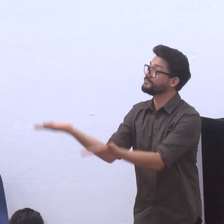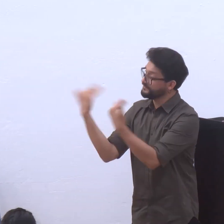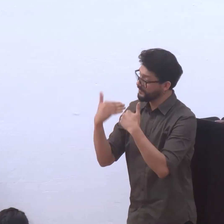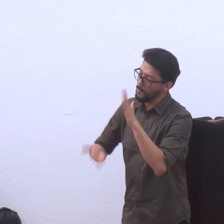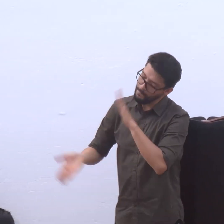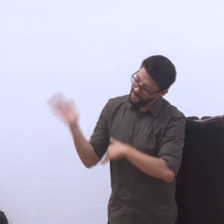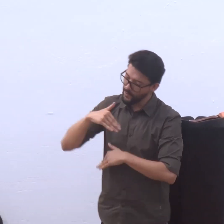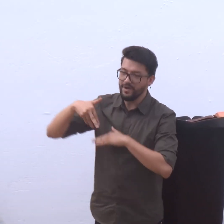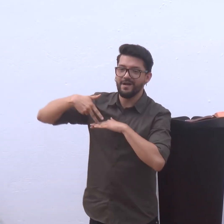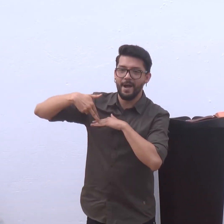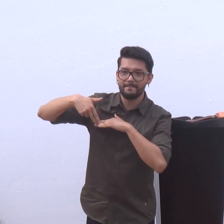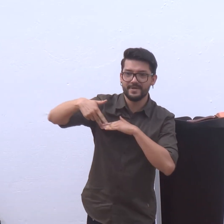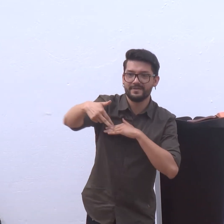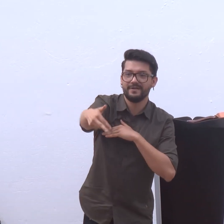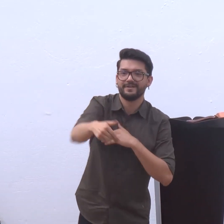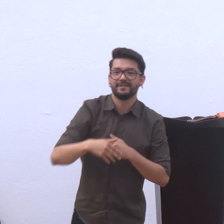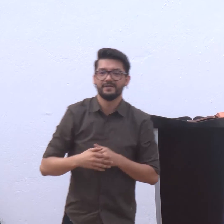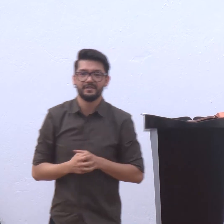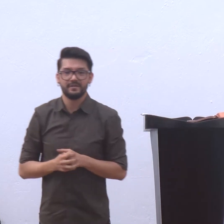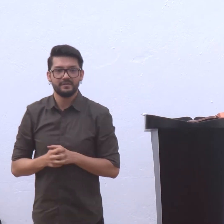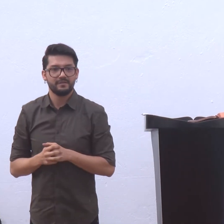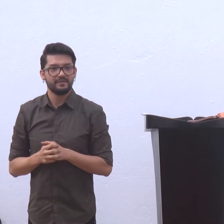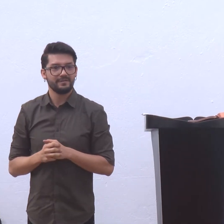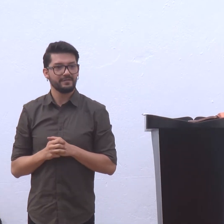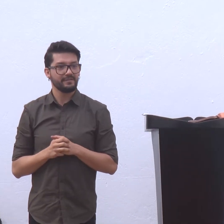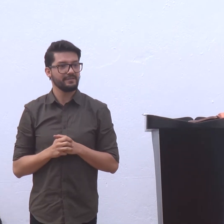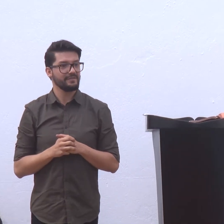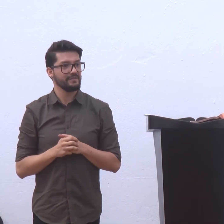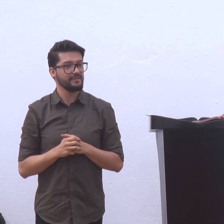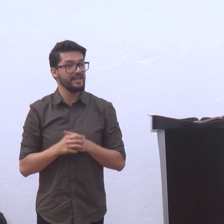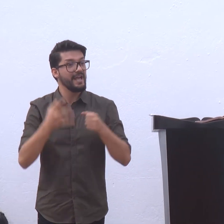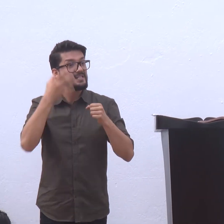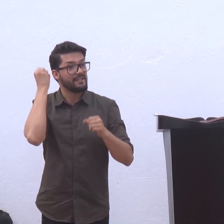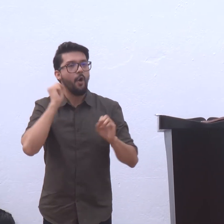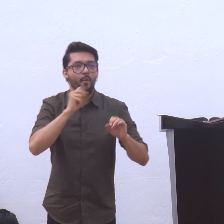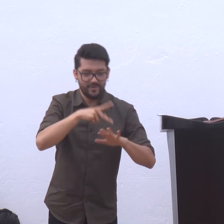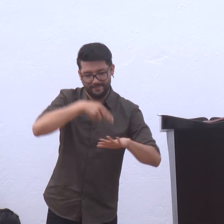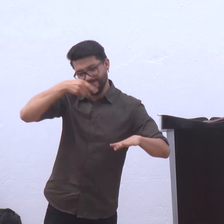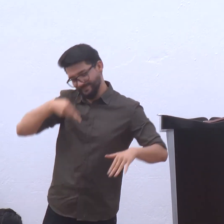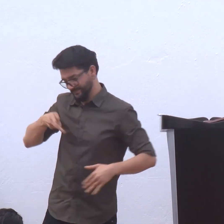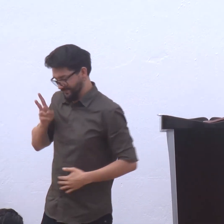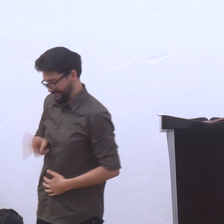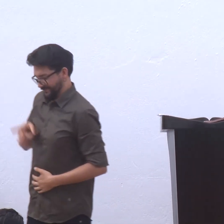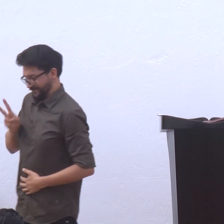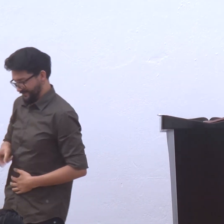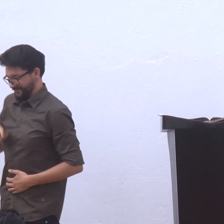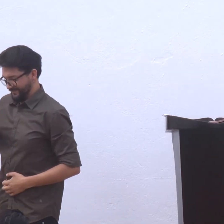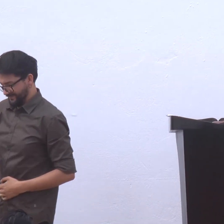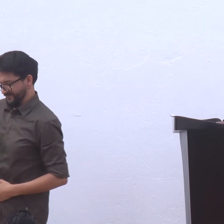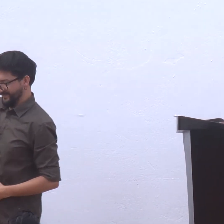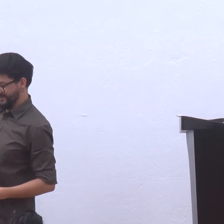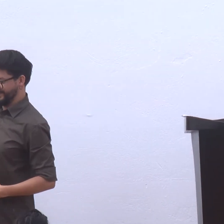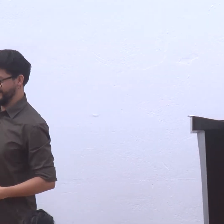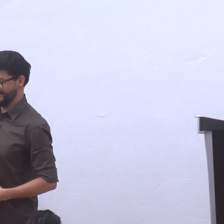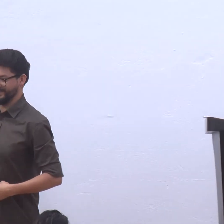ángel nuevamente le dice, vamos Ezequiel. Medimos 1000 codos más. Ezequiel camina